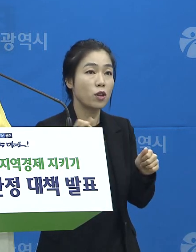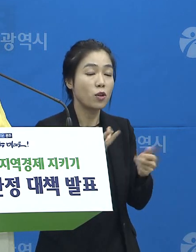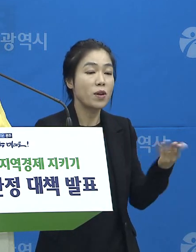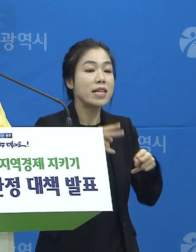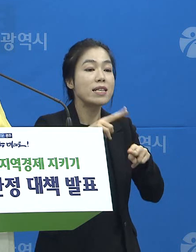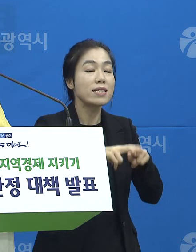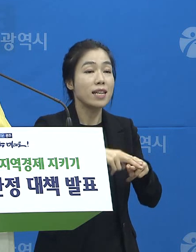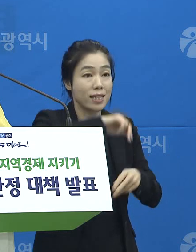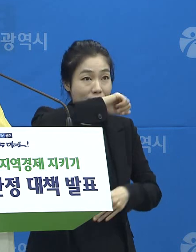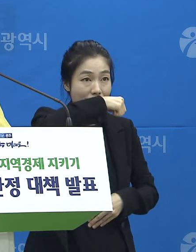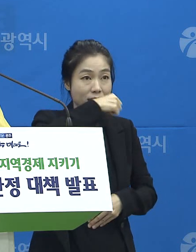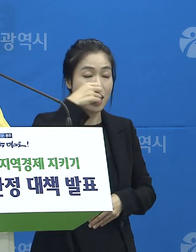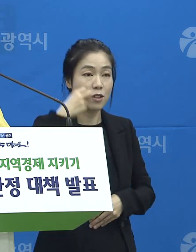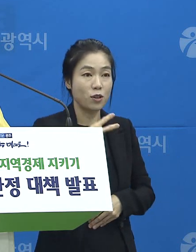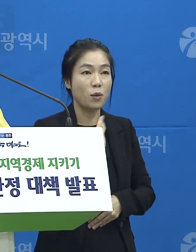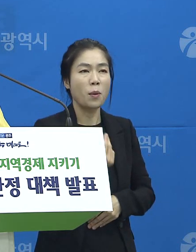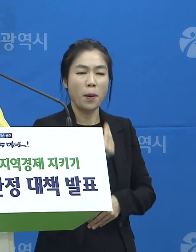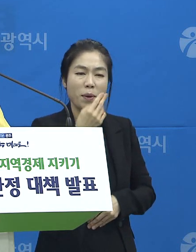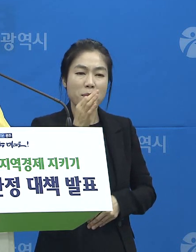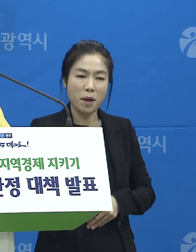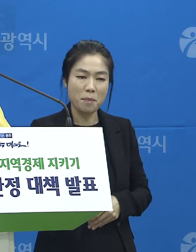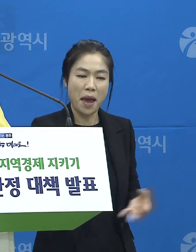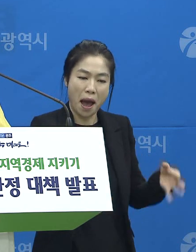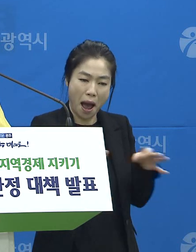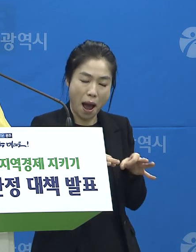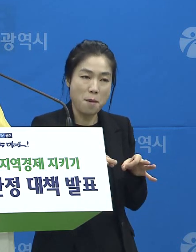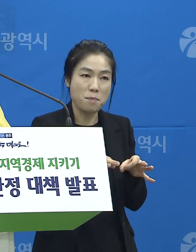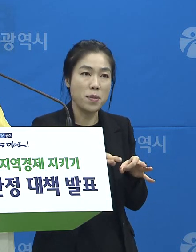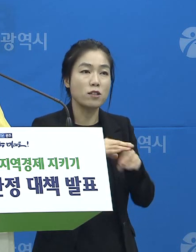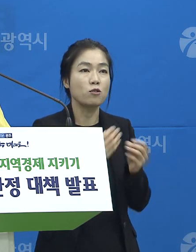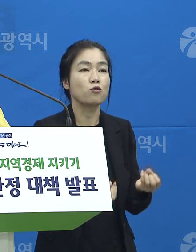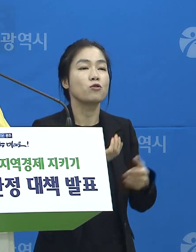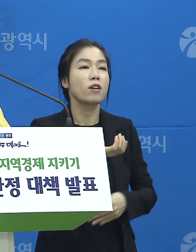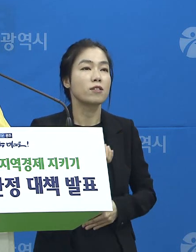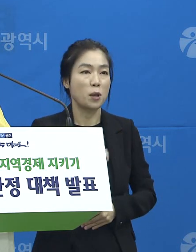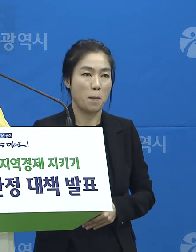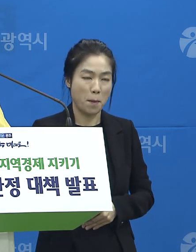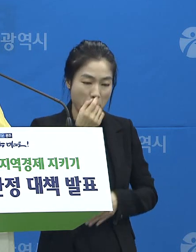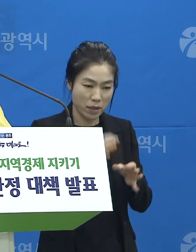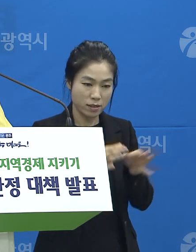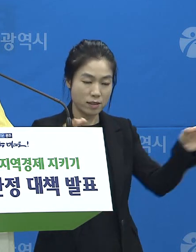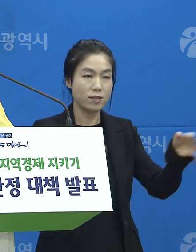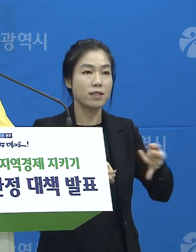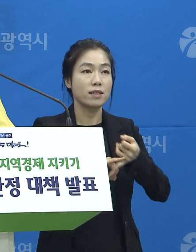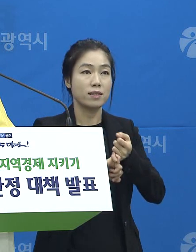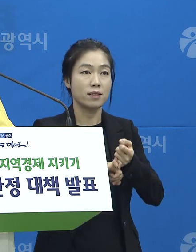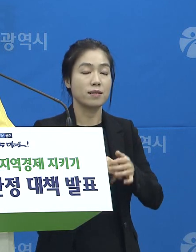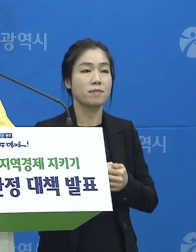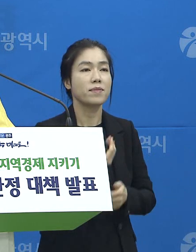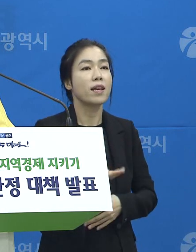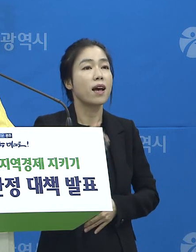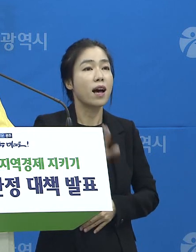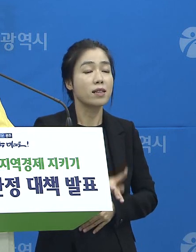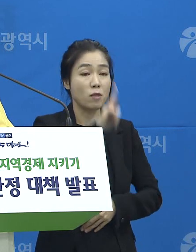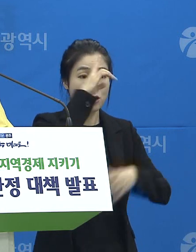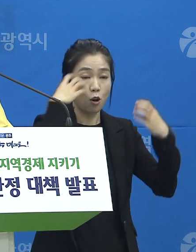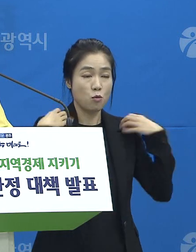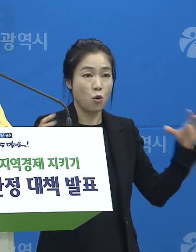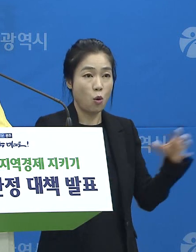일자리 예산과 예비비 등으로 추석 이전에 신속하게 지원하겠습니다. 다만